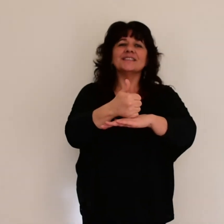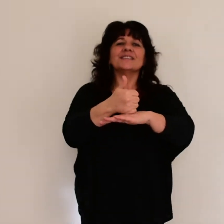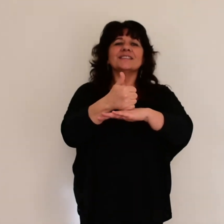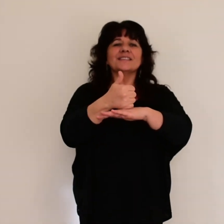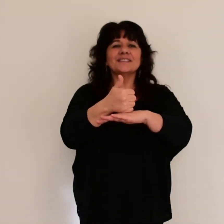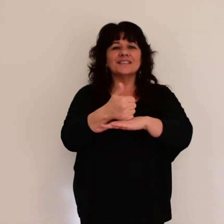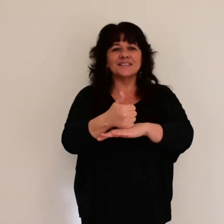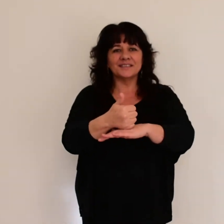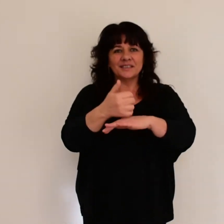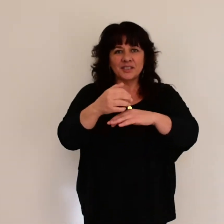d'Israël.